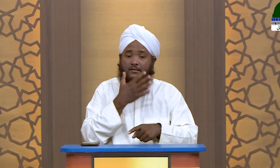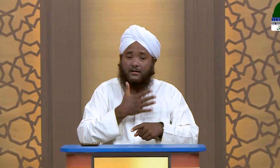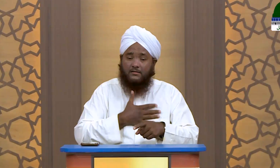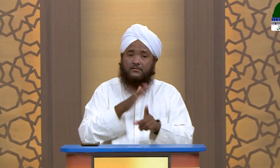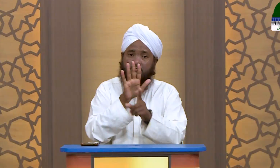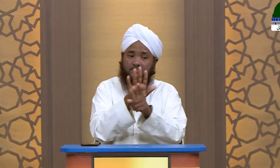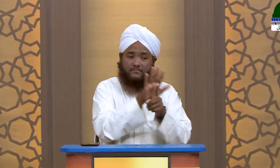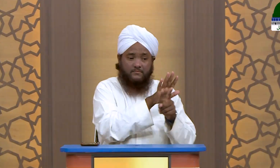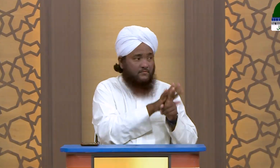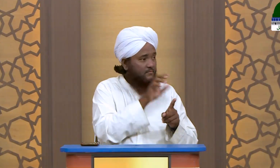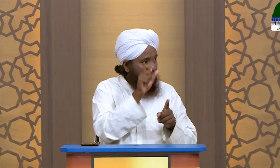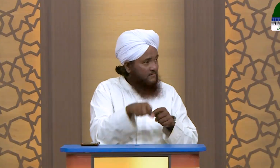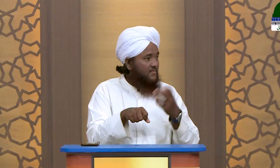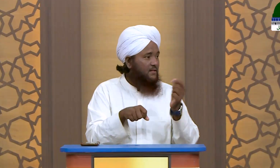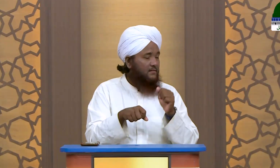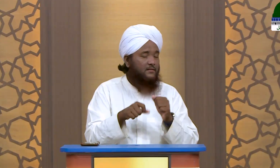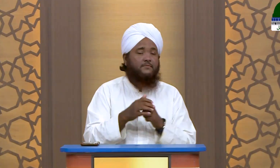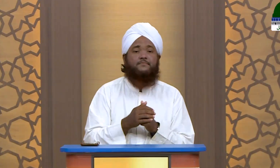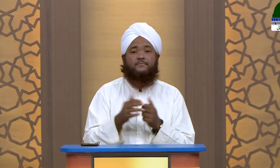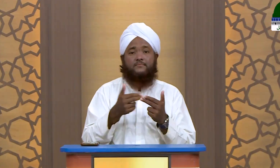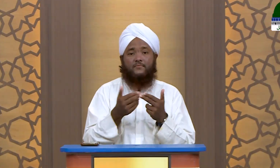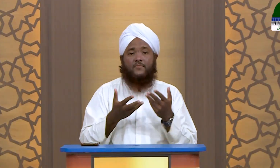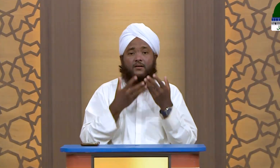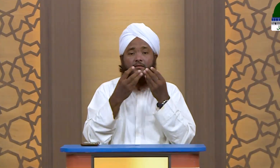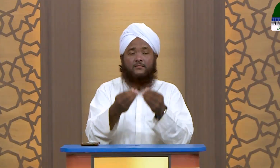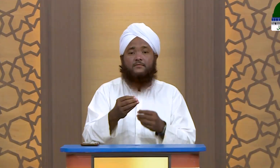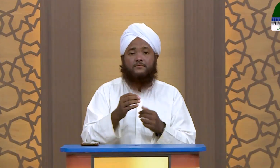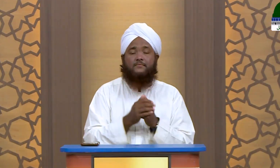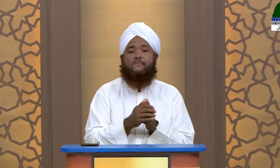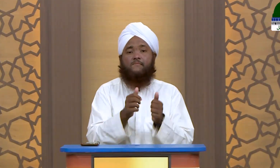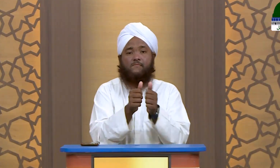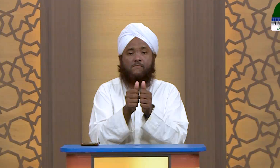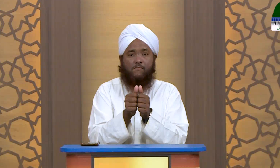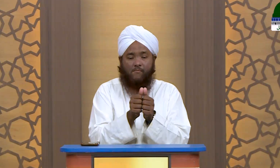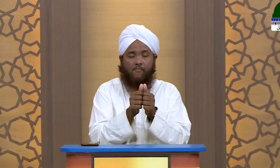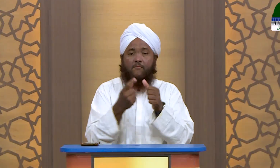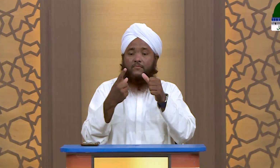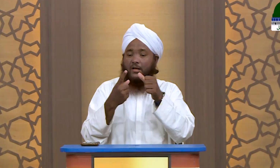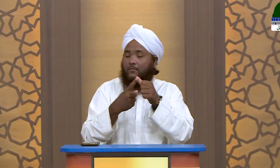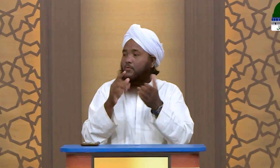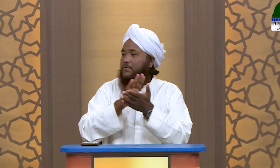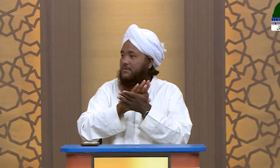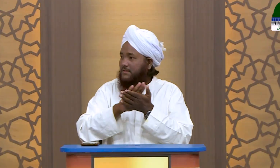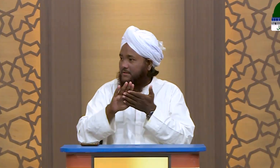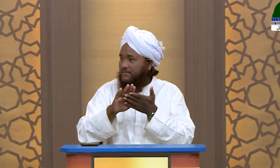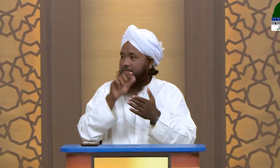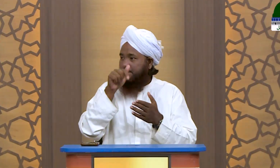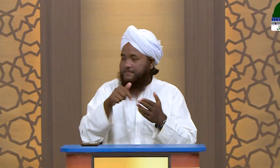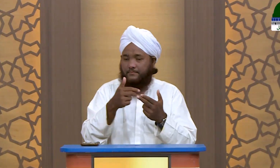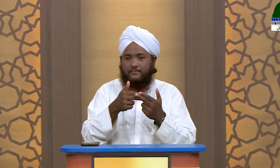نصیحت فرماتے تھے۔ چنانچہ امام اعظم ابو حنیفہ حضرت نعمان بن ثابت رحمۃ اللہ علیہ کے ایک شاگرد